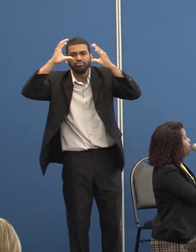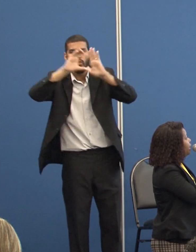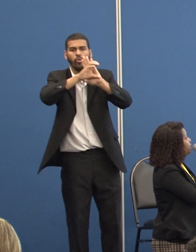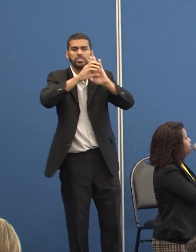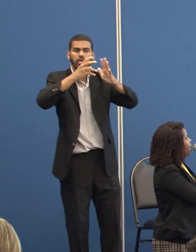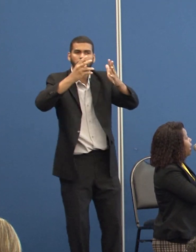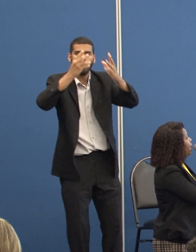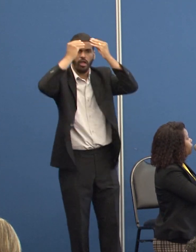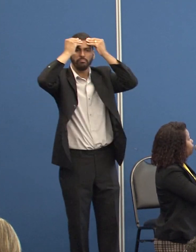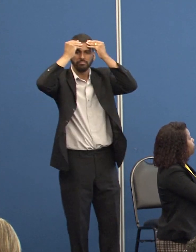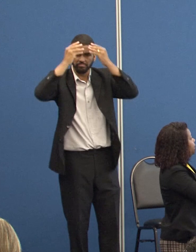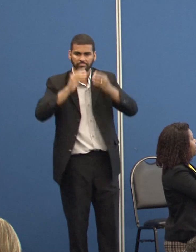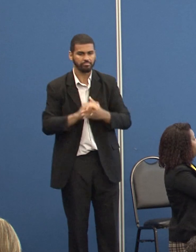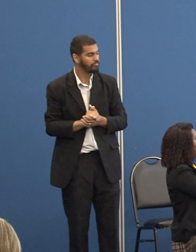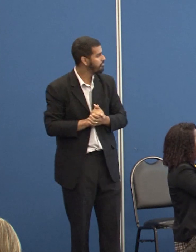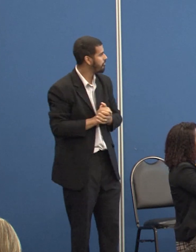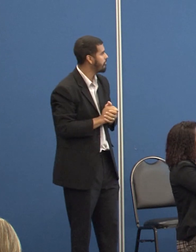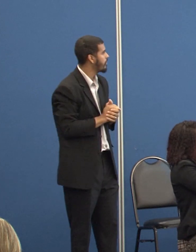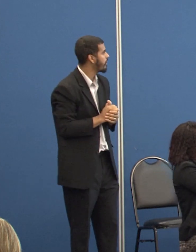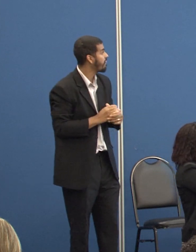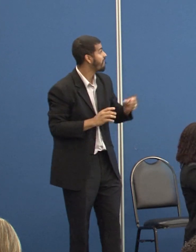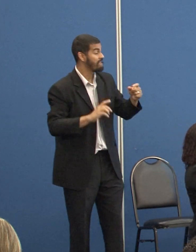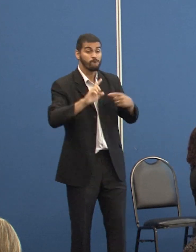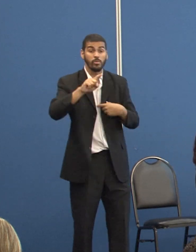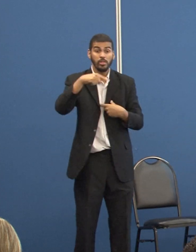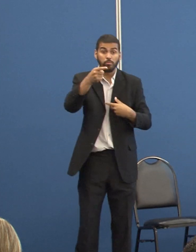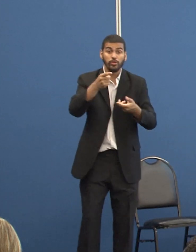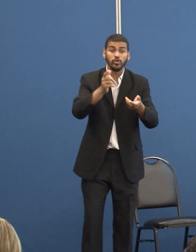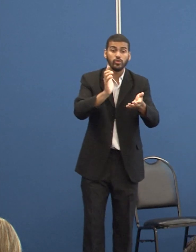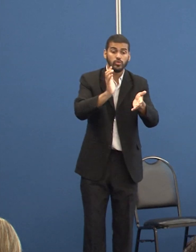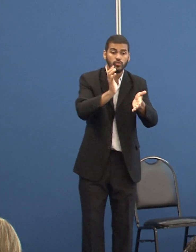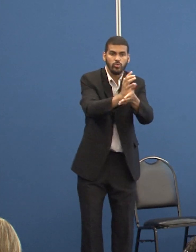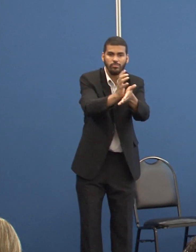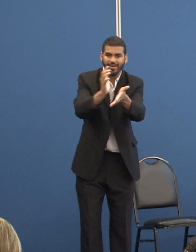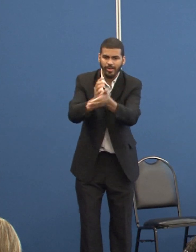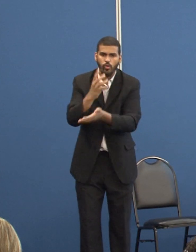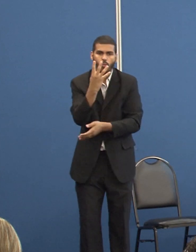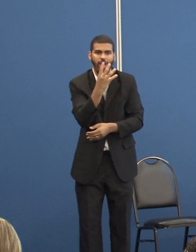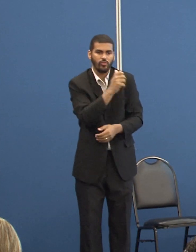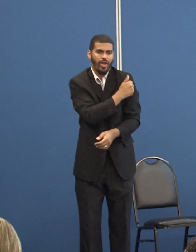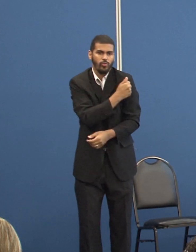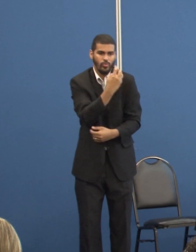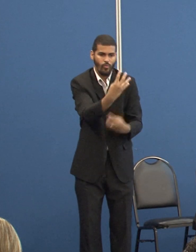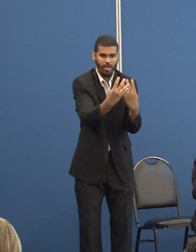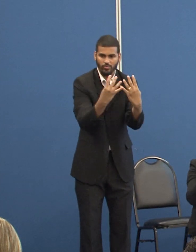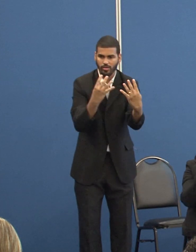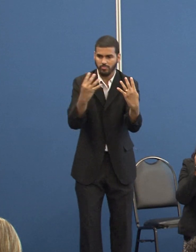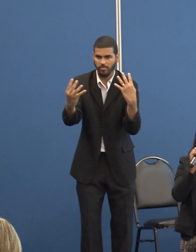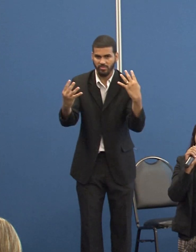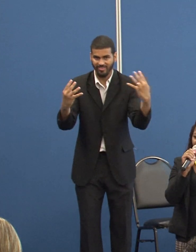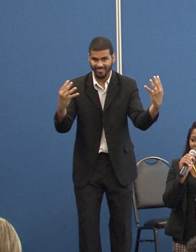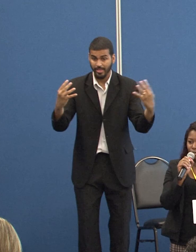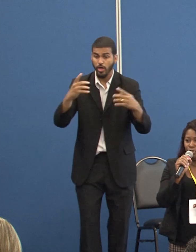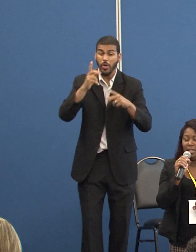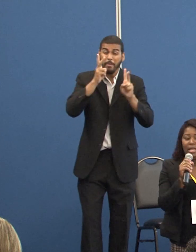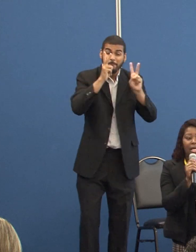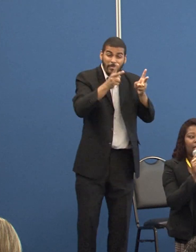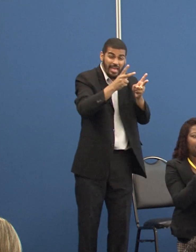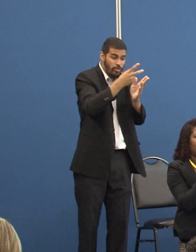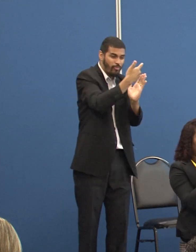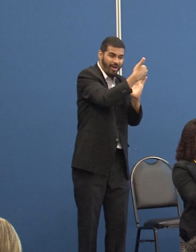Em seguida, a turma será dividida em grupos de 4 alunos, onde cada grupo receberá o mesmo